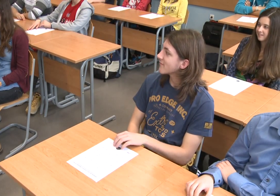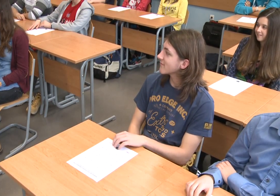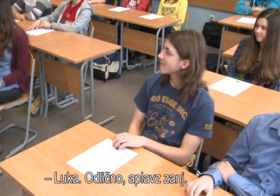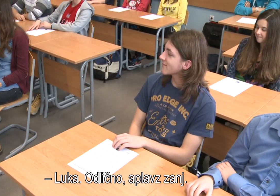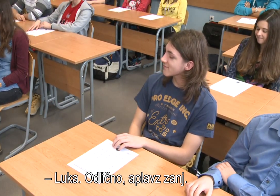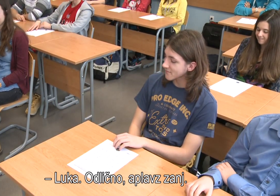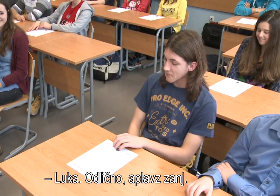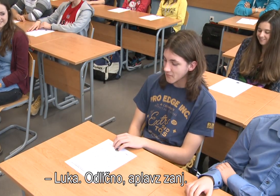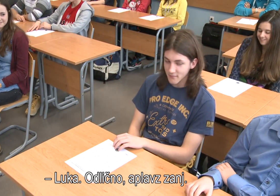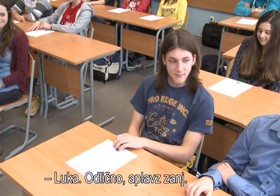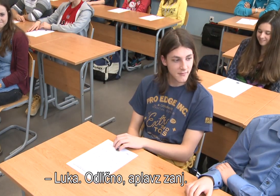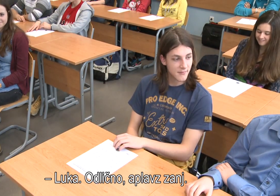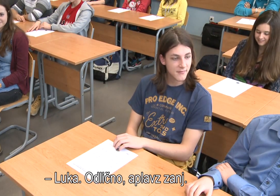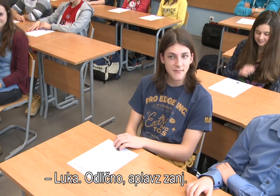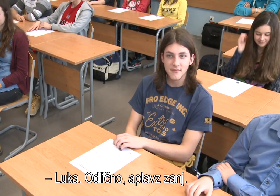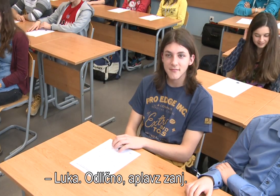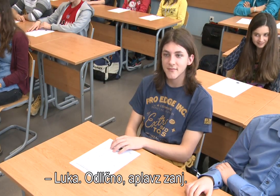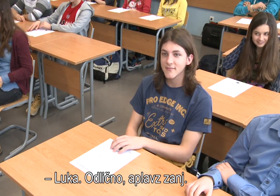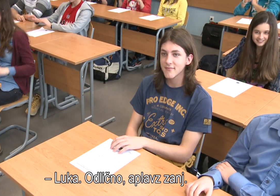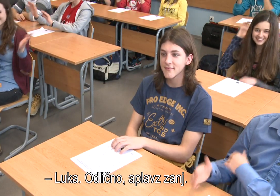Luka, odlično, bravo. En aplauz za Luka, no?